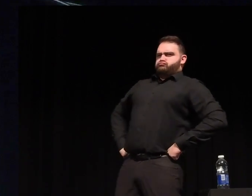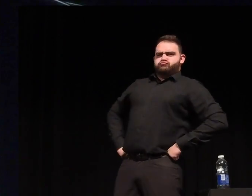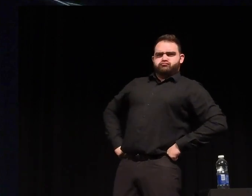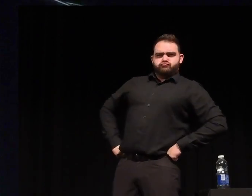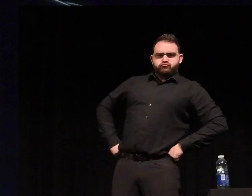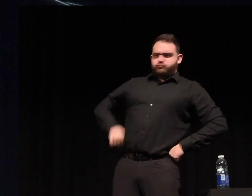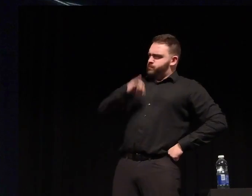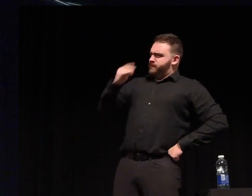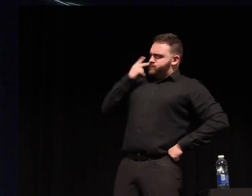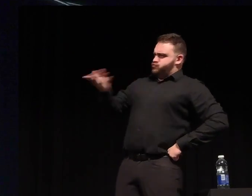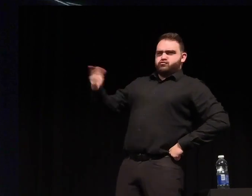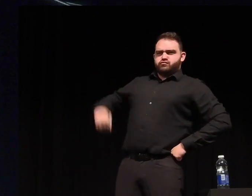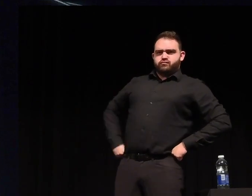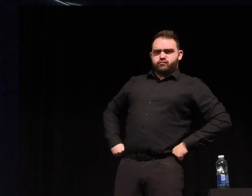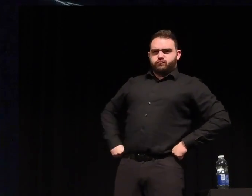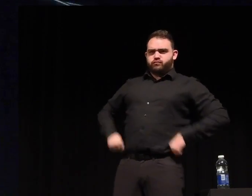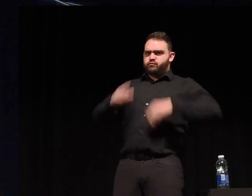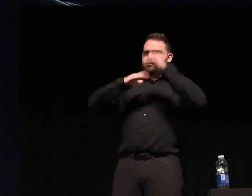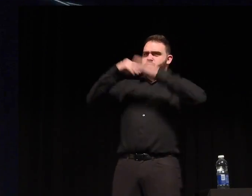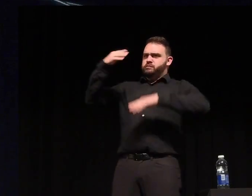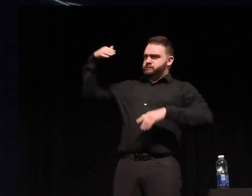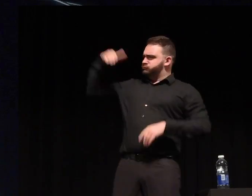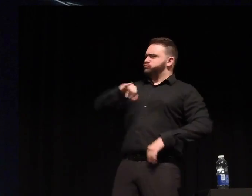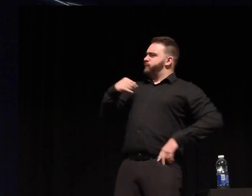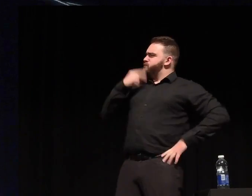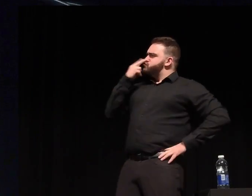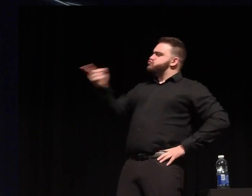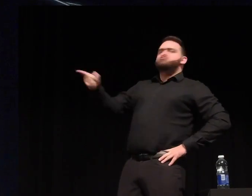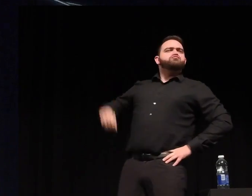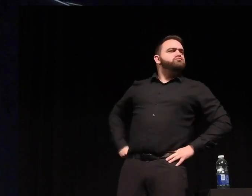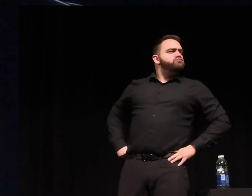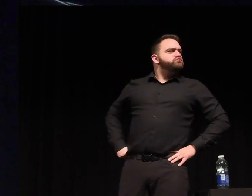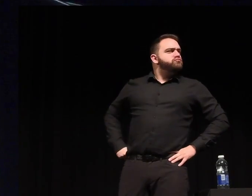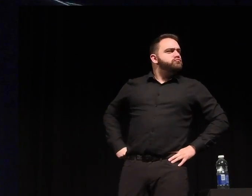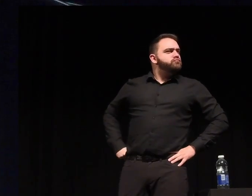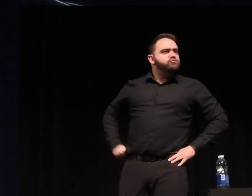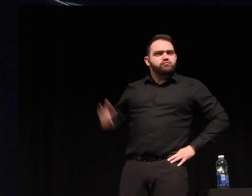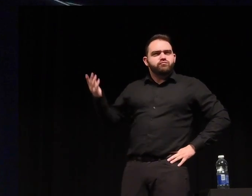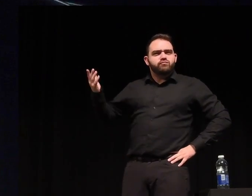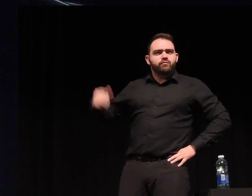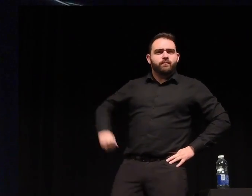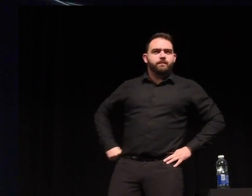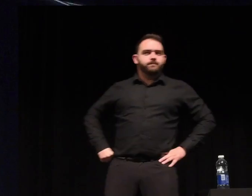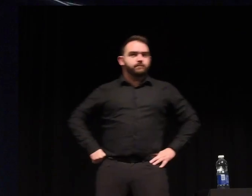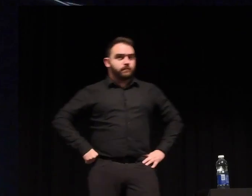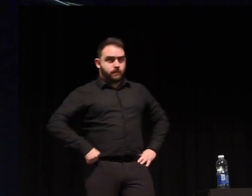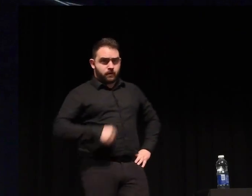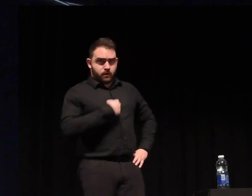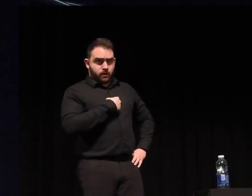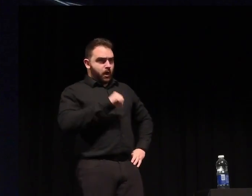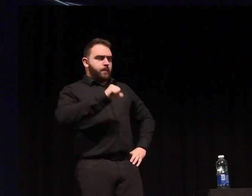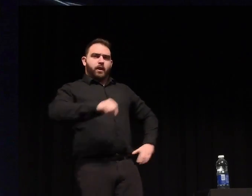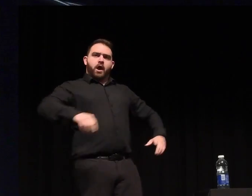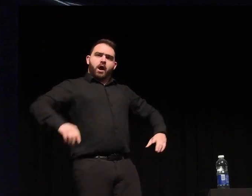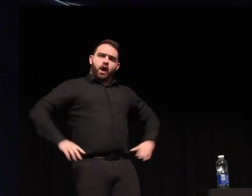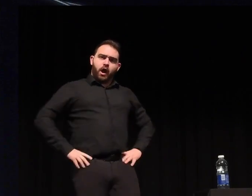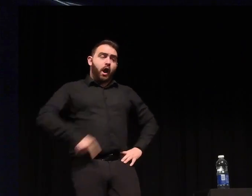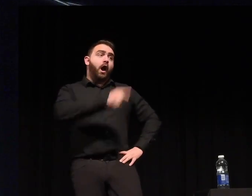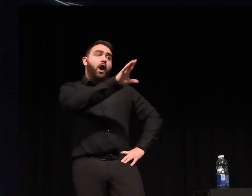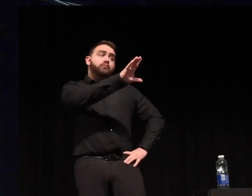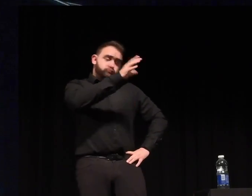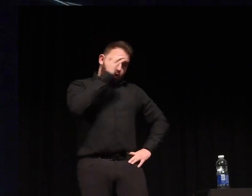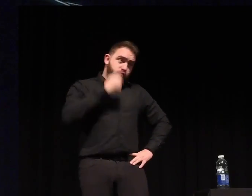glissade. Ça doit être parce que t'es pas capable. Et Amic était fâché. Il a dit, écoute, je peux